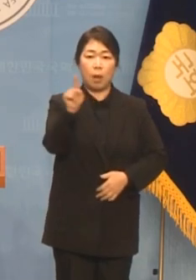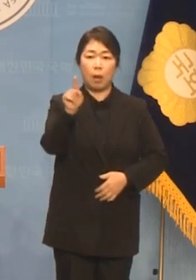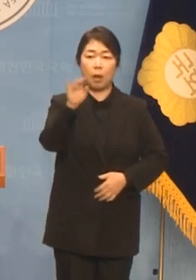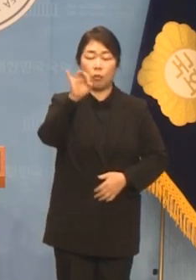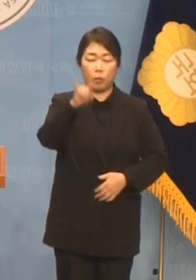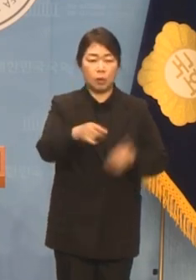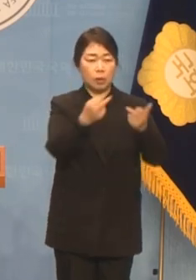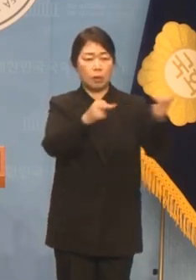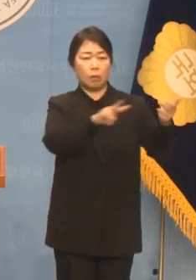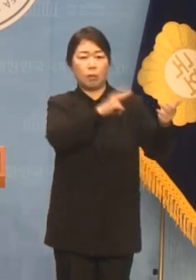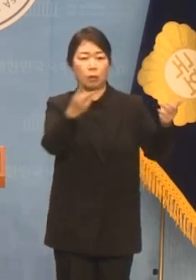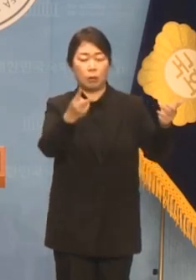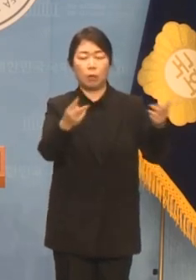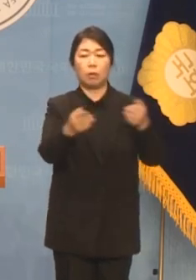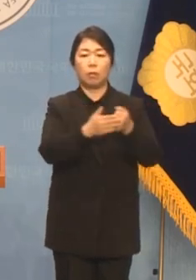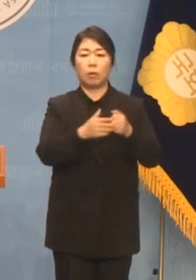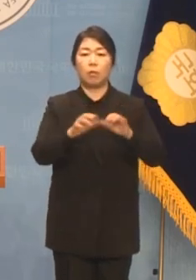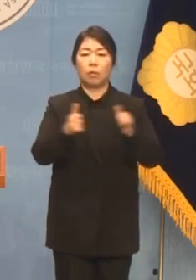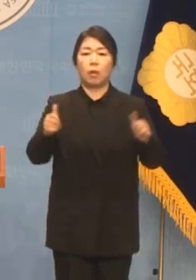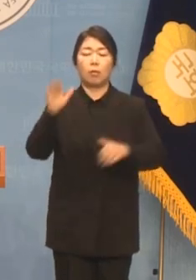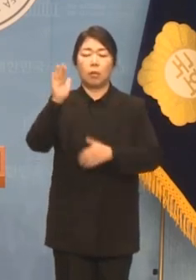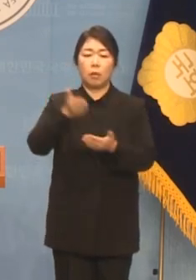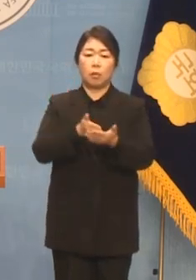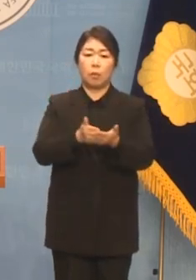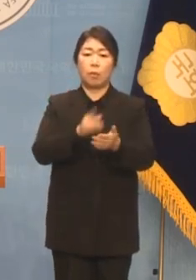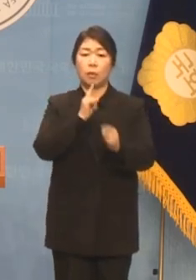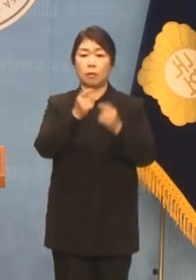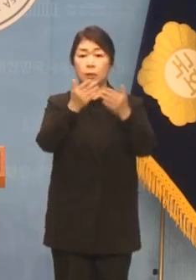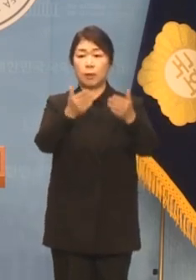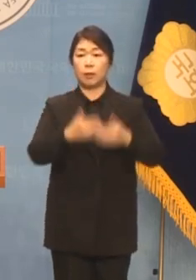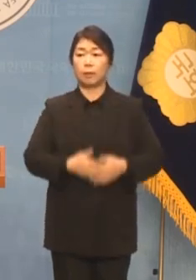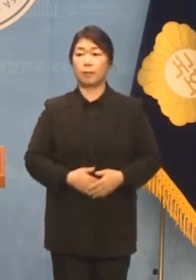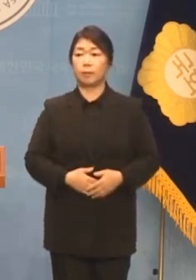미래 논평이 있어서 어 발표를